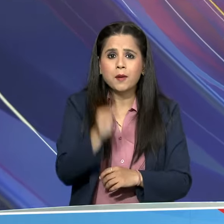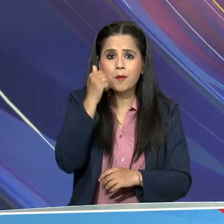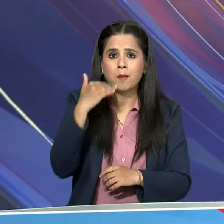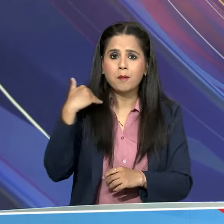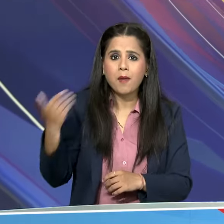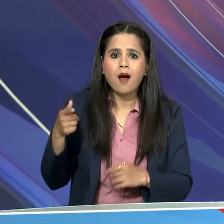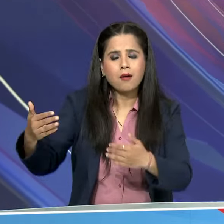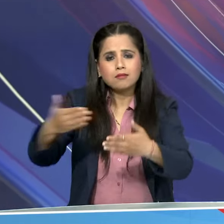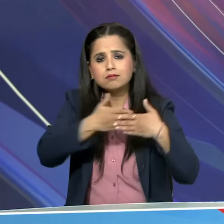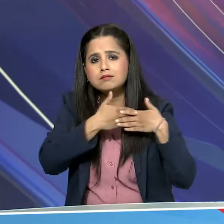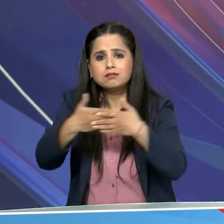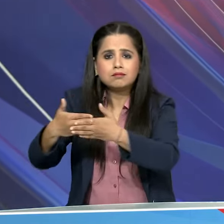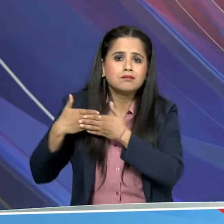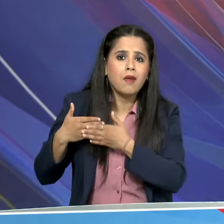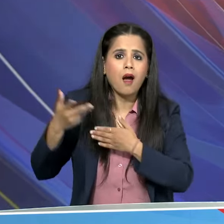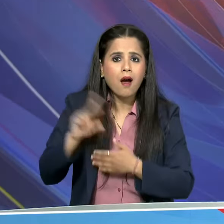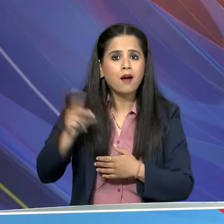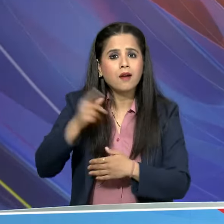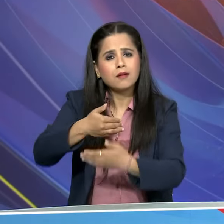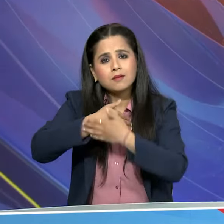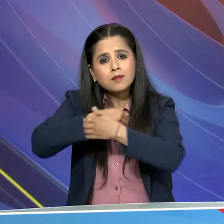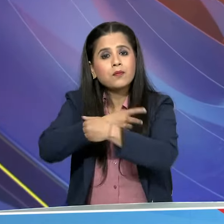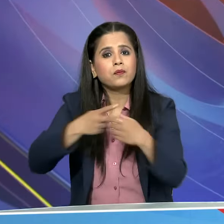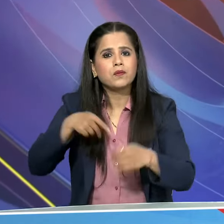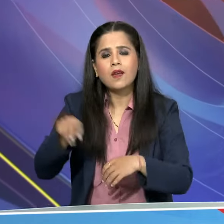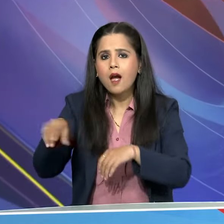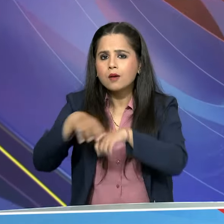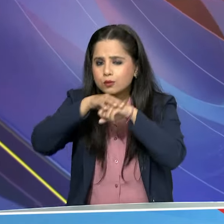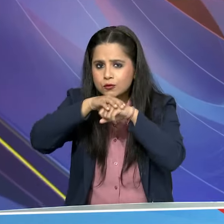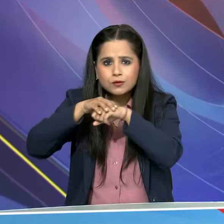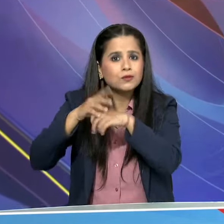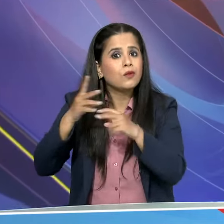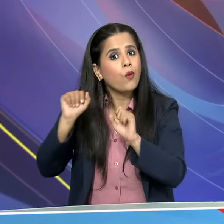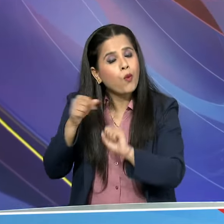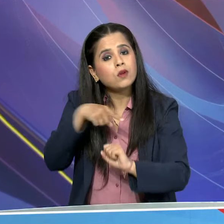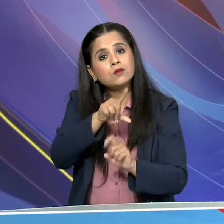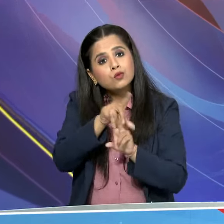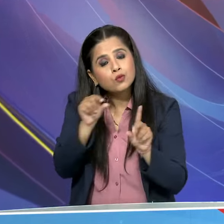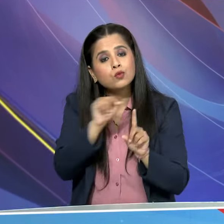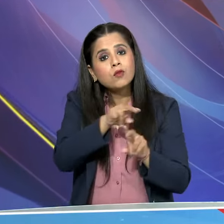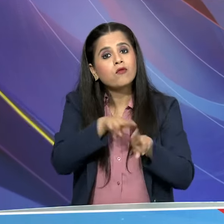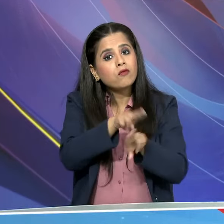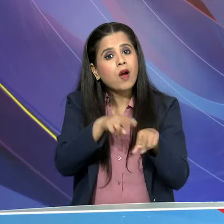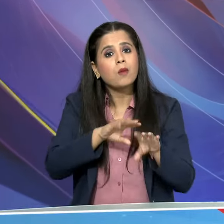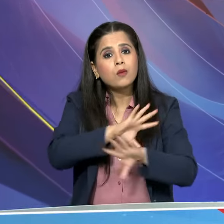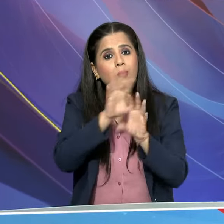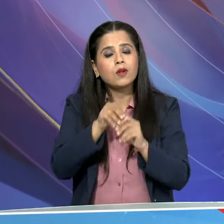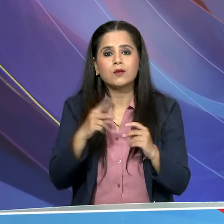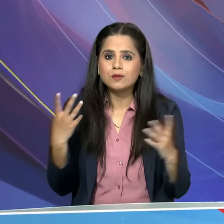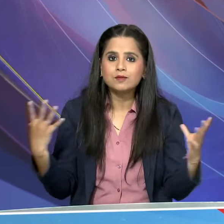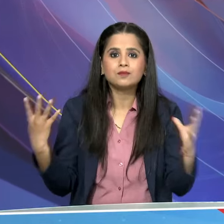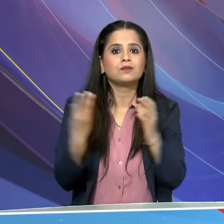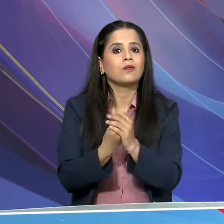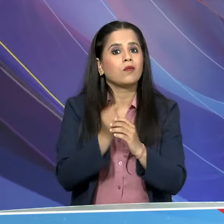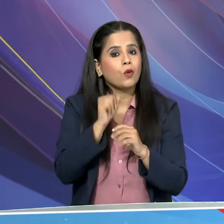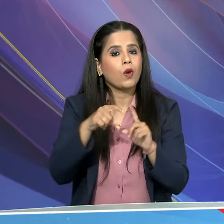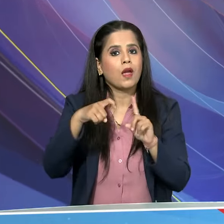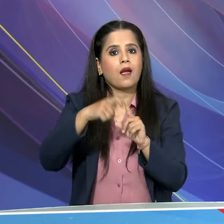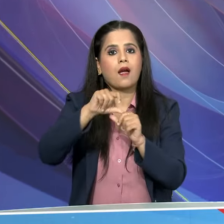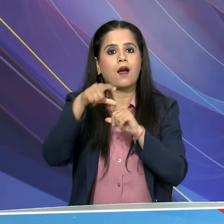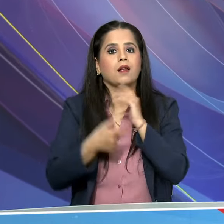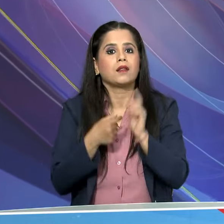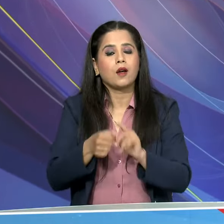भाई को गले लगाया और उनके हाथों को चूमा और दोनों परिवारों ने साथ में करतारपुर में